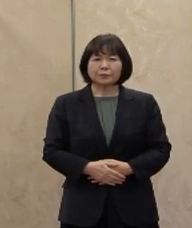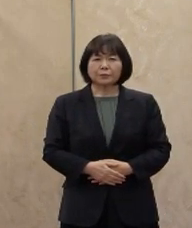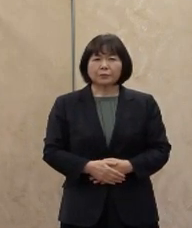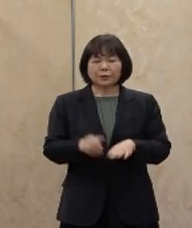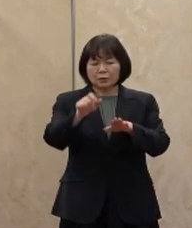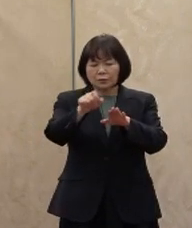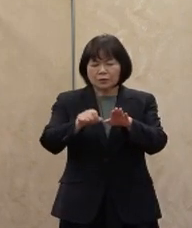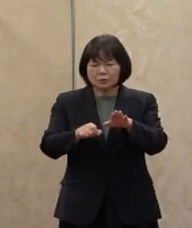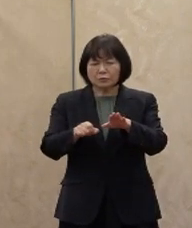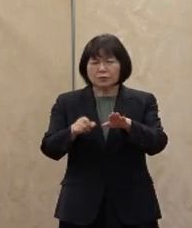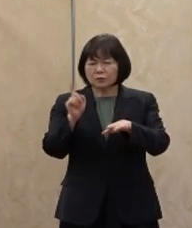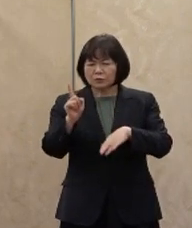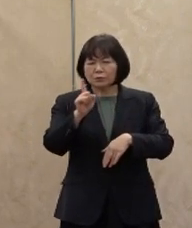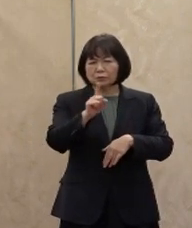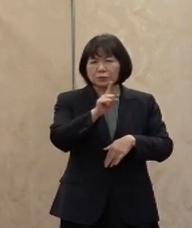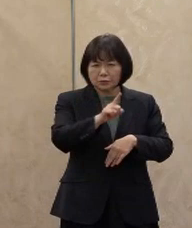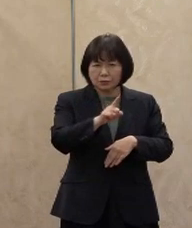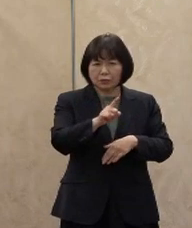務を